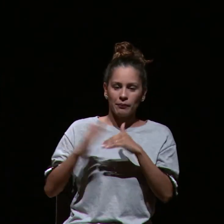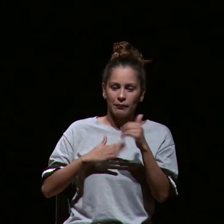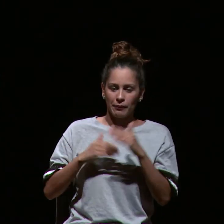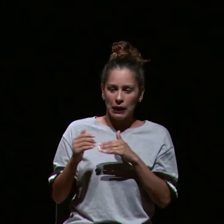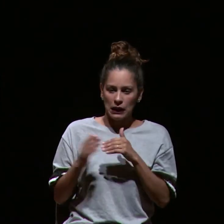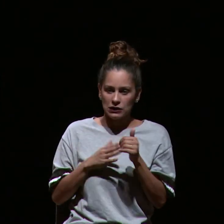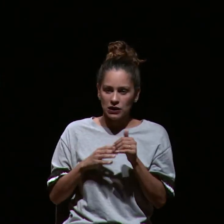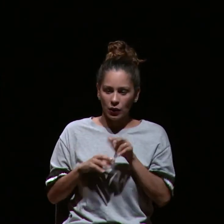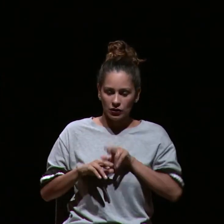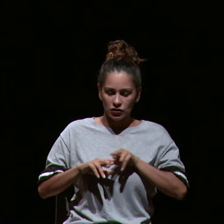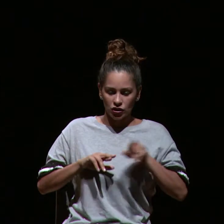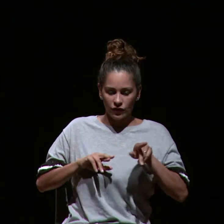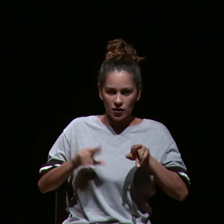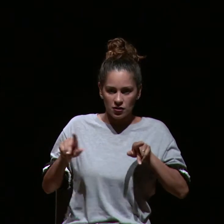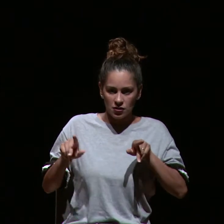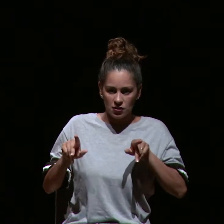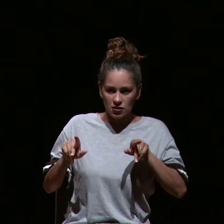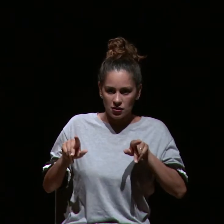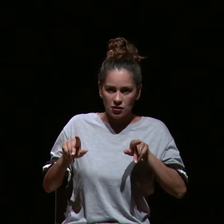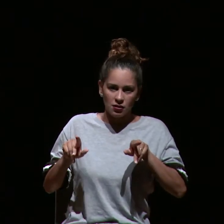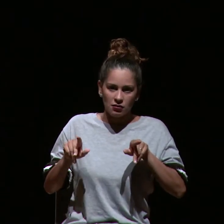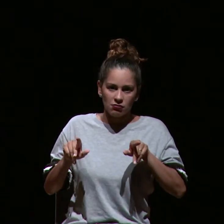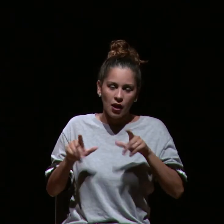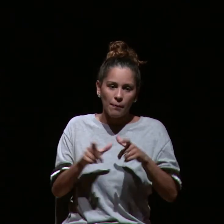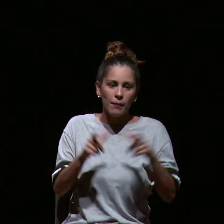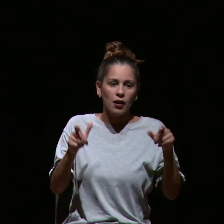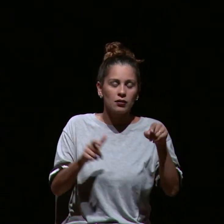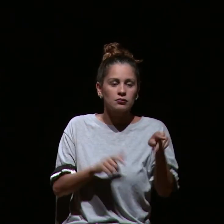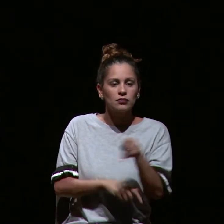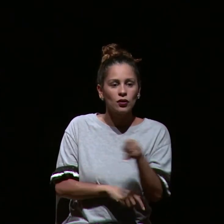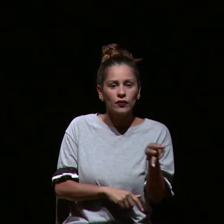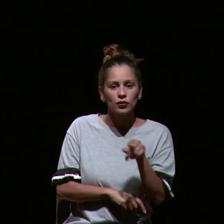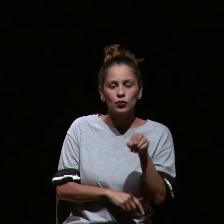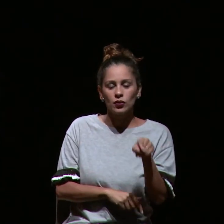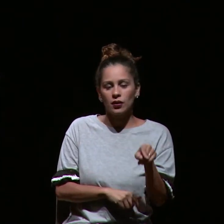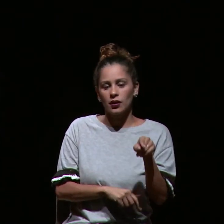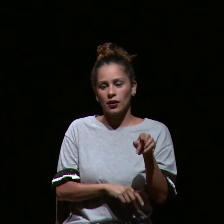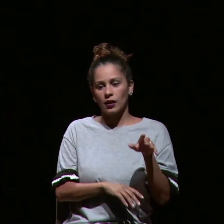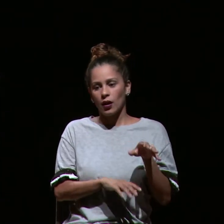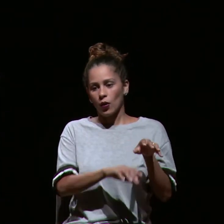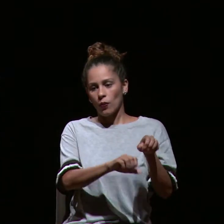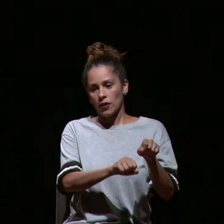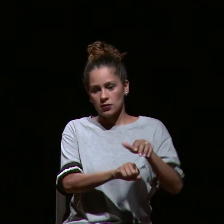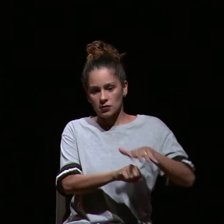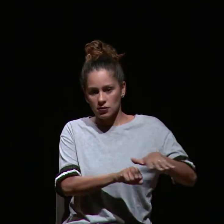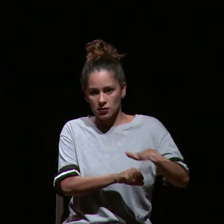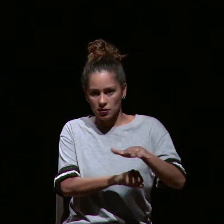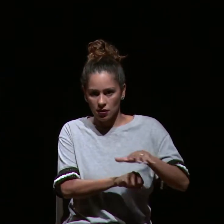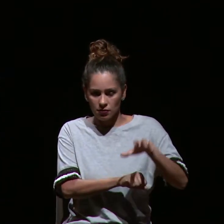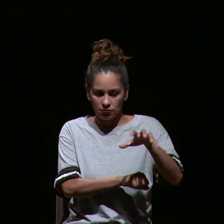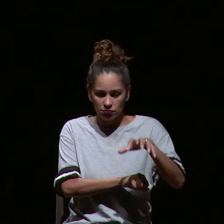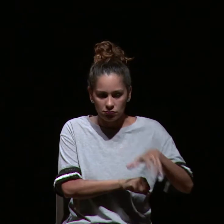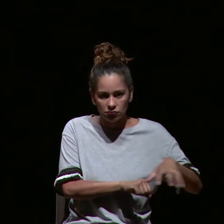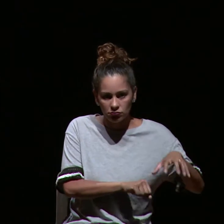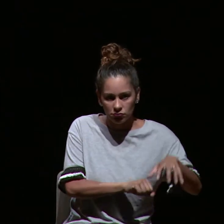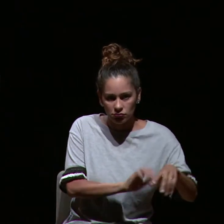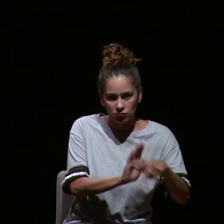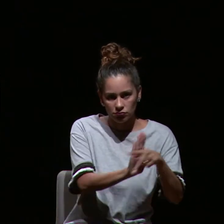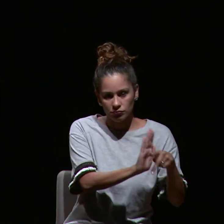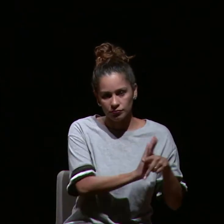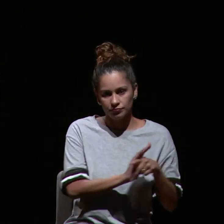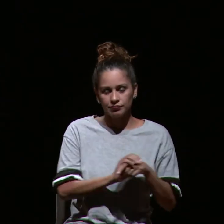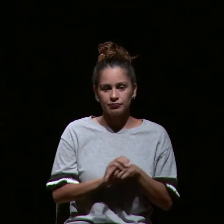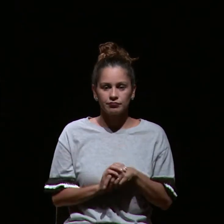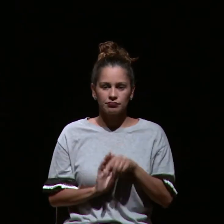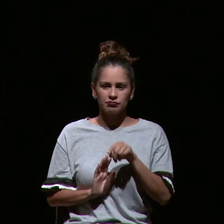demais professores, em sua maioria ocupantes de postos em áreas regionais. Este ponto esclarece um